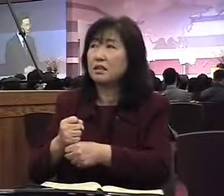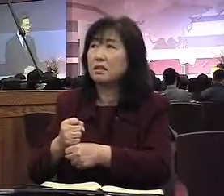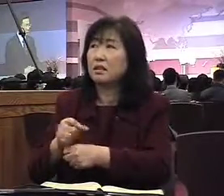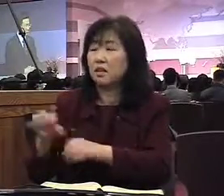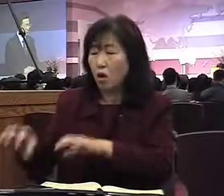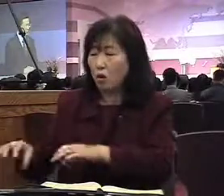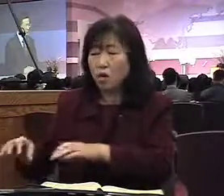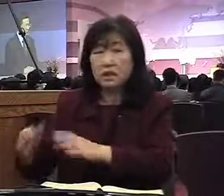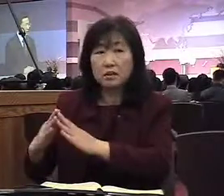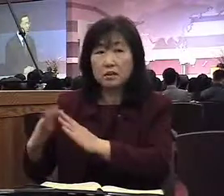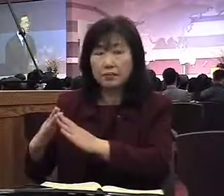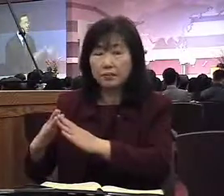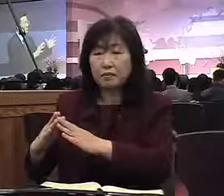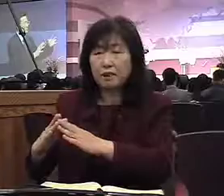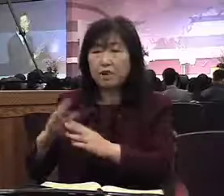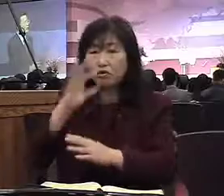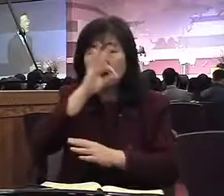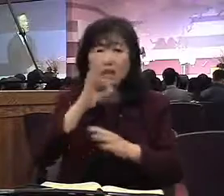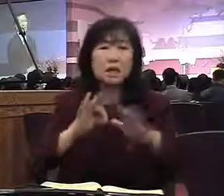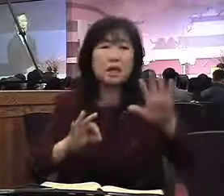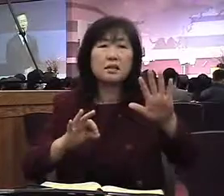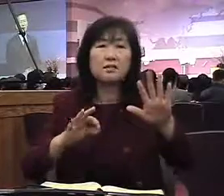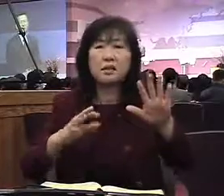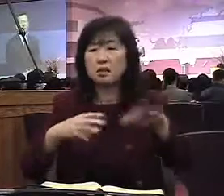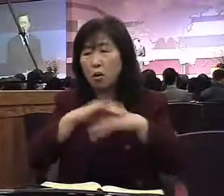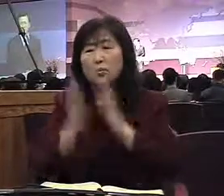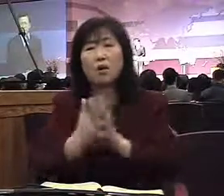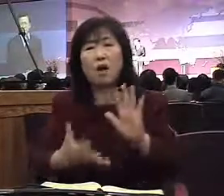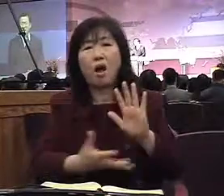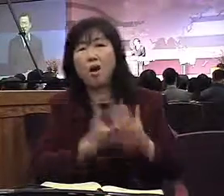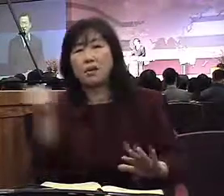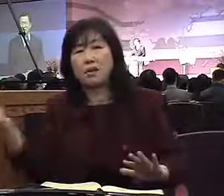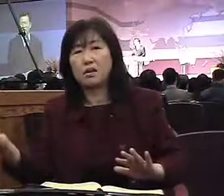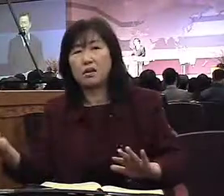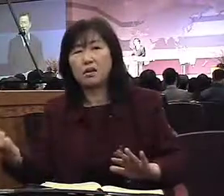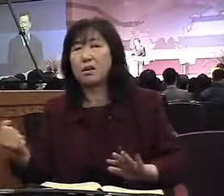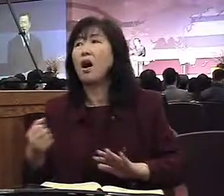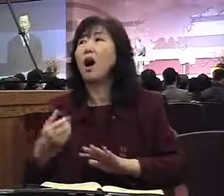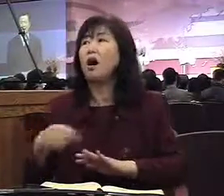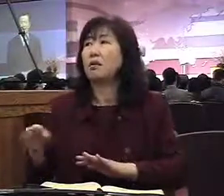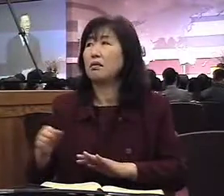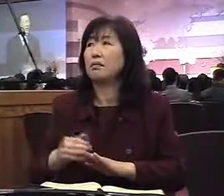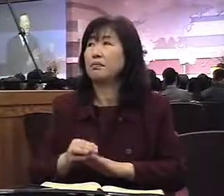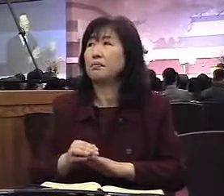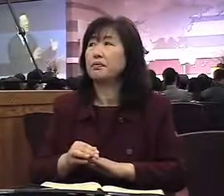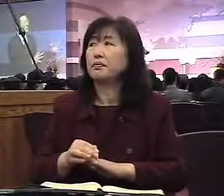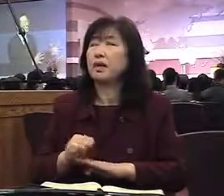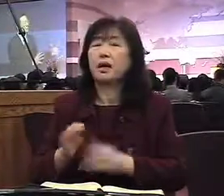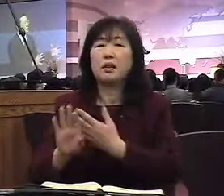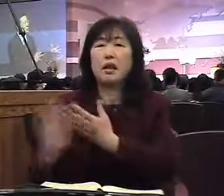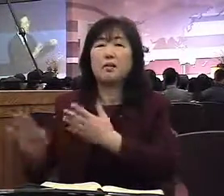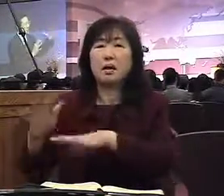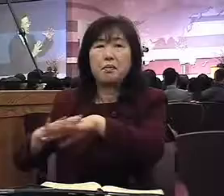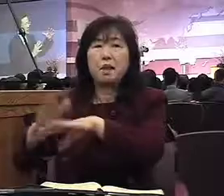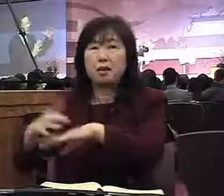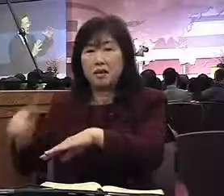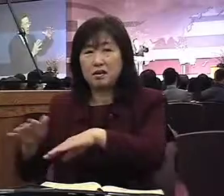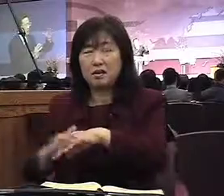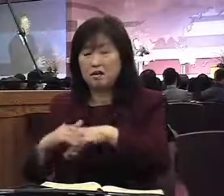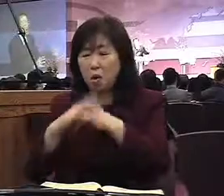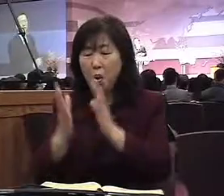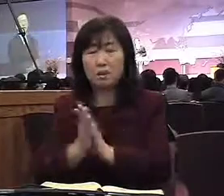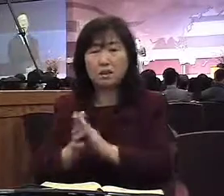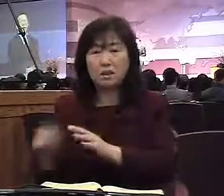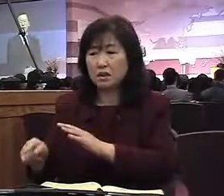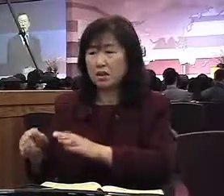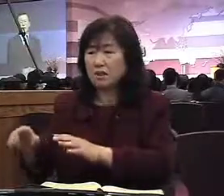뺏어갔다. 그러면서 그 마을회의를 소집이 되게 되는데 남의 밭에 가가지고 그것을